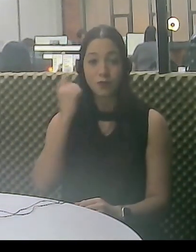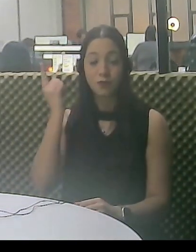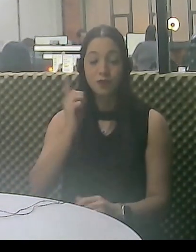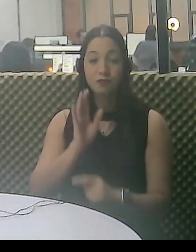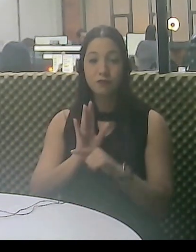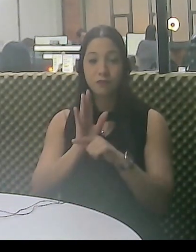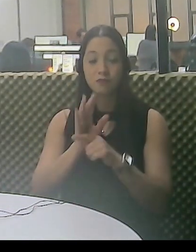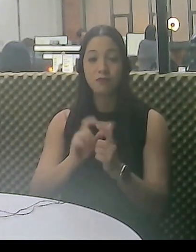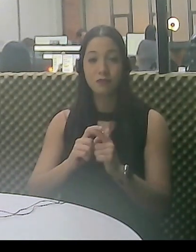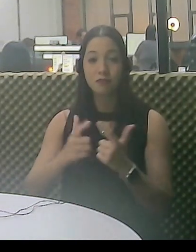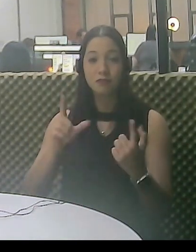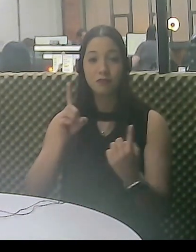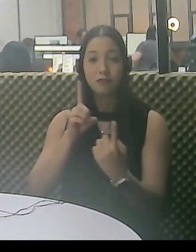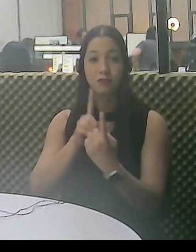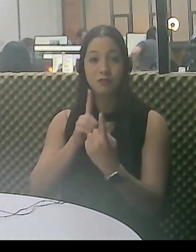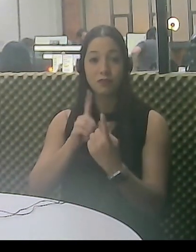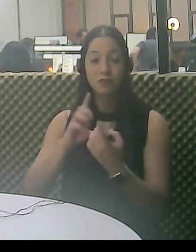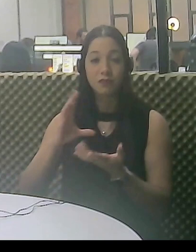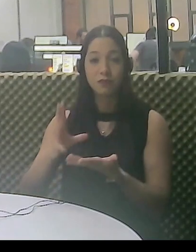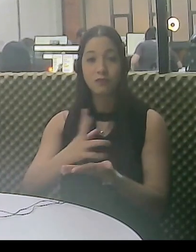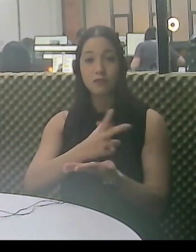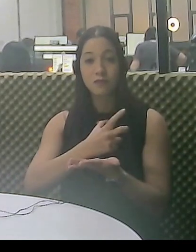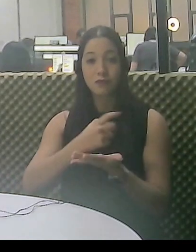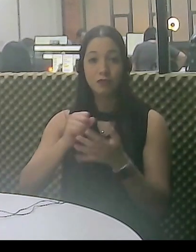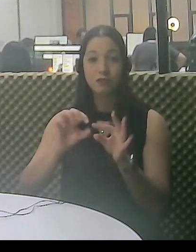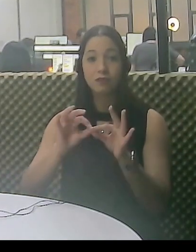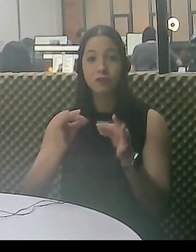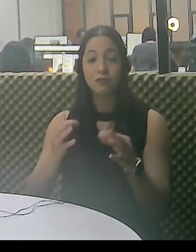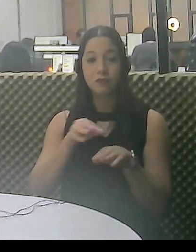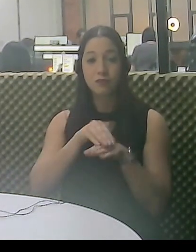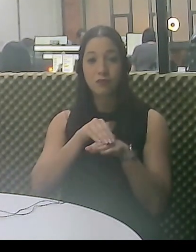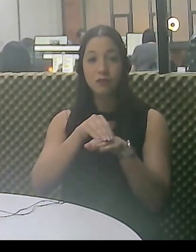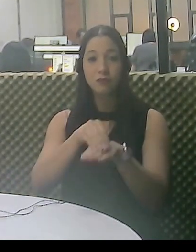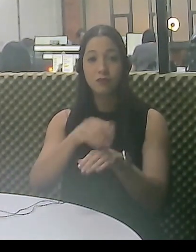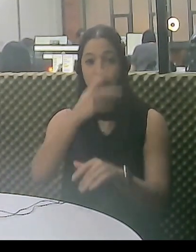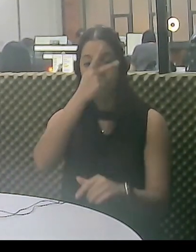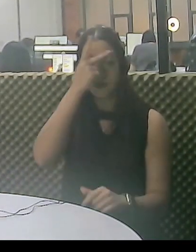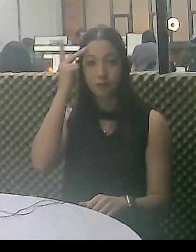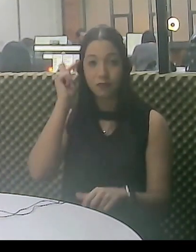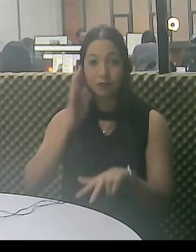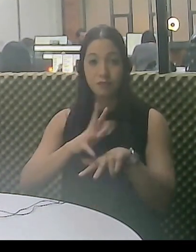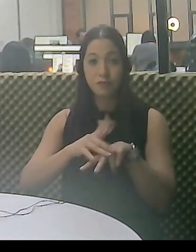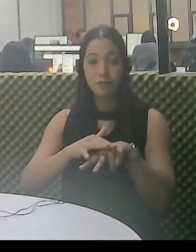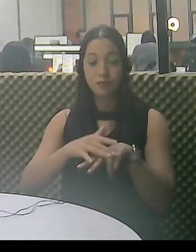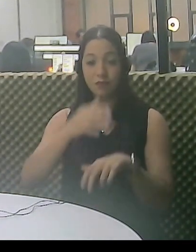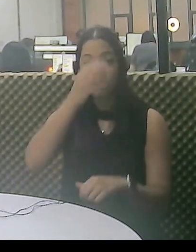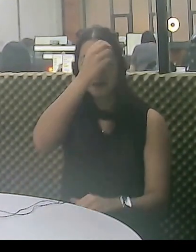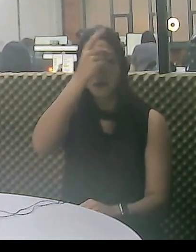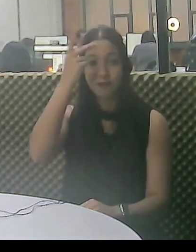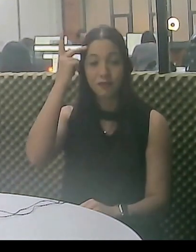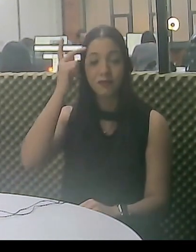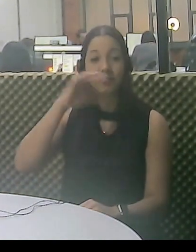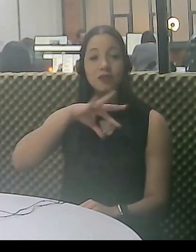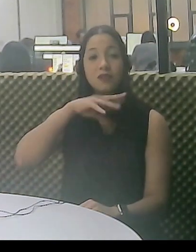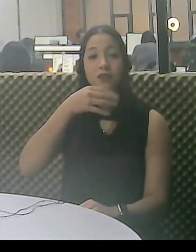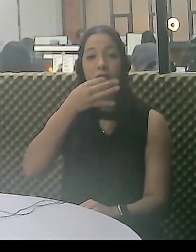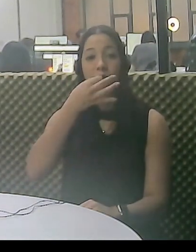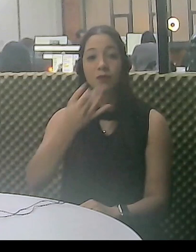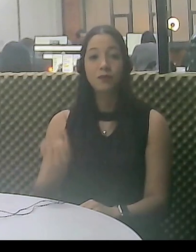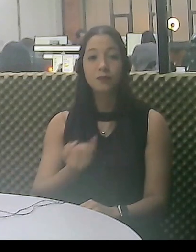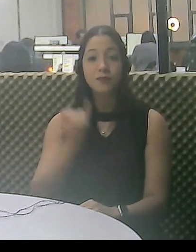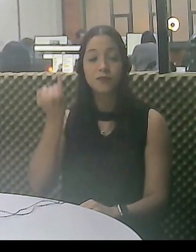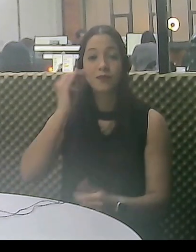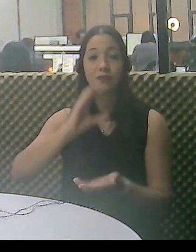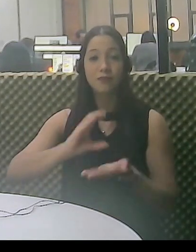para ampliar os atendimentos de resgate e simples remoção de pacientes. O prefeito Odelmo Leão comentou sobre a